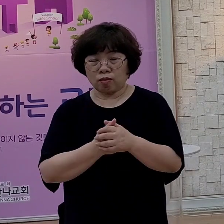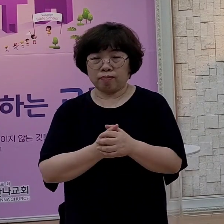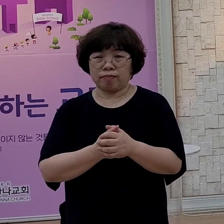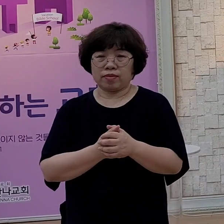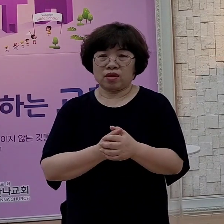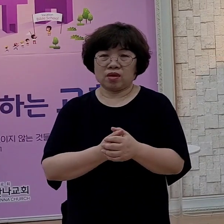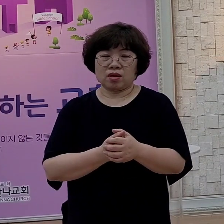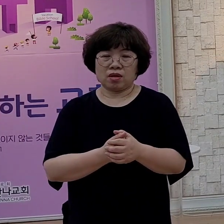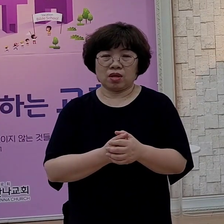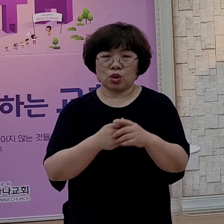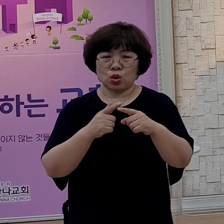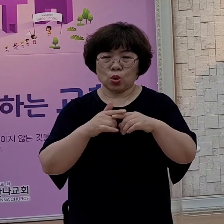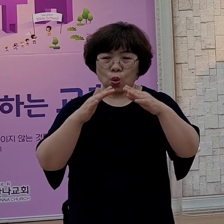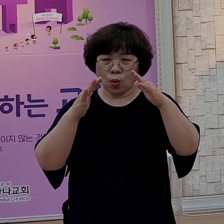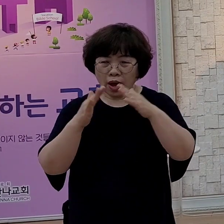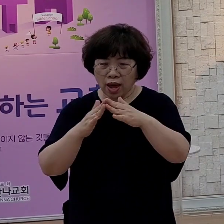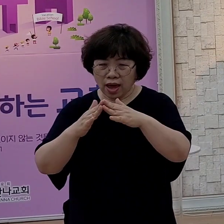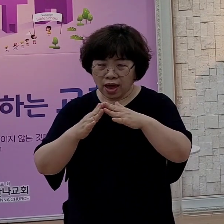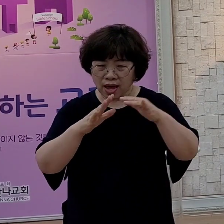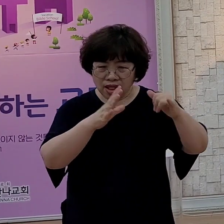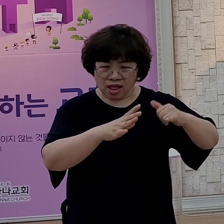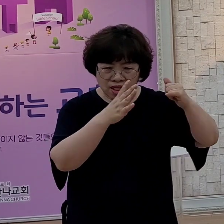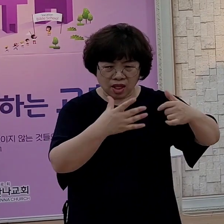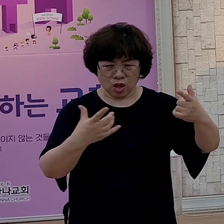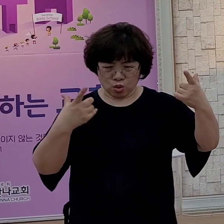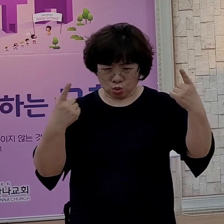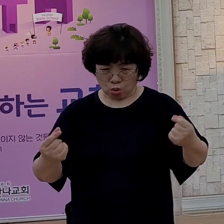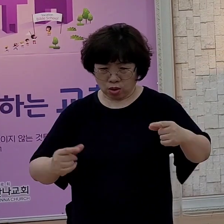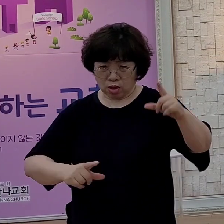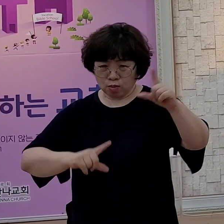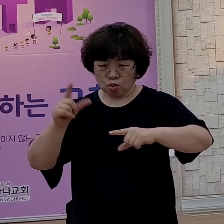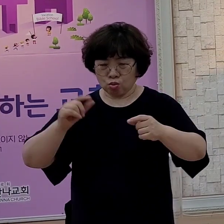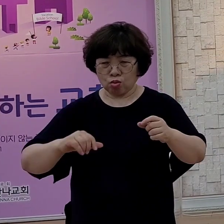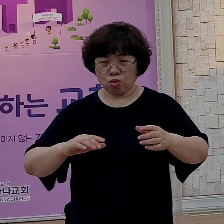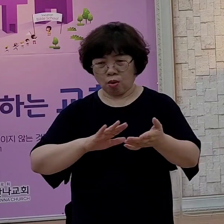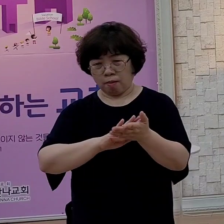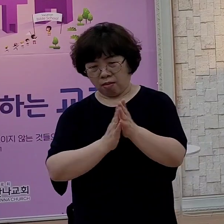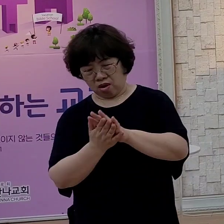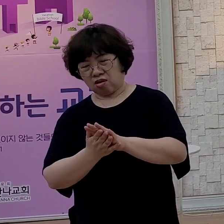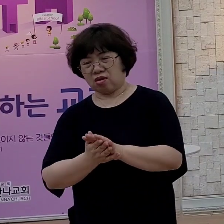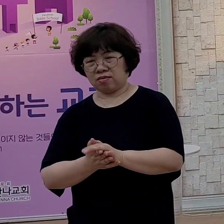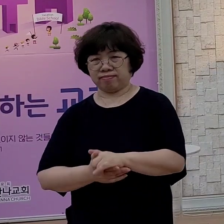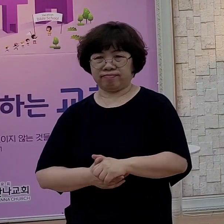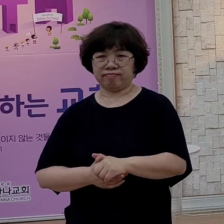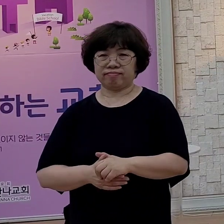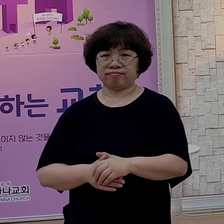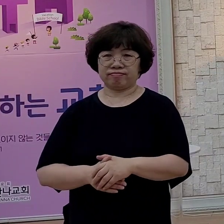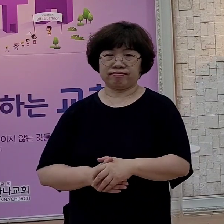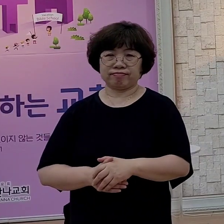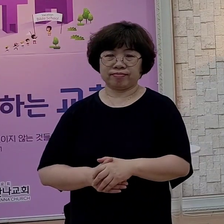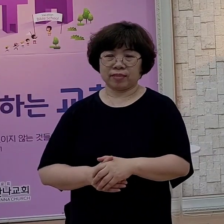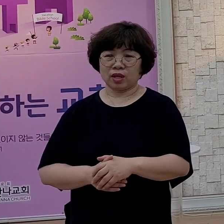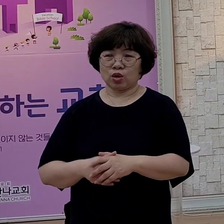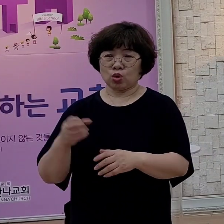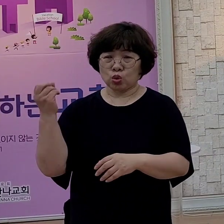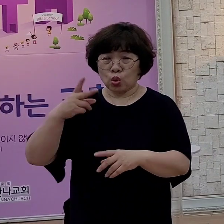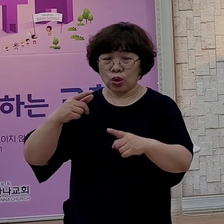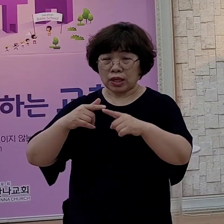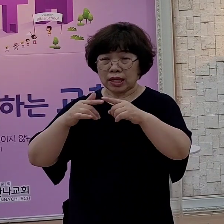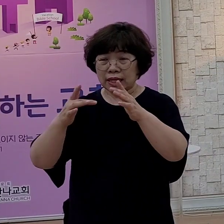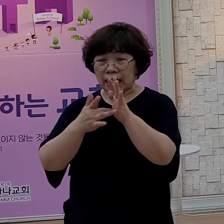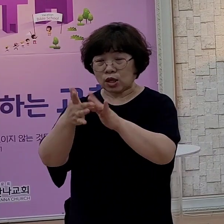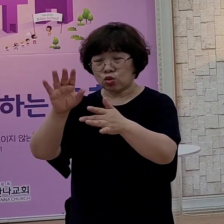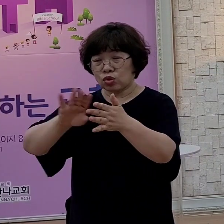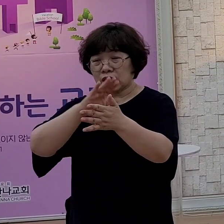자체가 이미 그냥 그런 집단으로 이렇게 전락된 지가 얼마나 오래됐습니까? 심지어 예수 이름으로 모였다고 하는